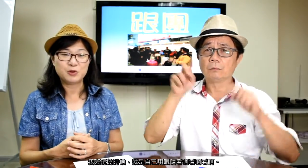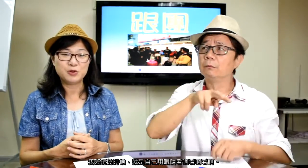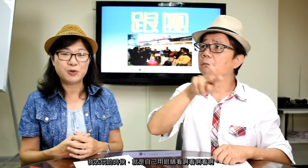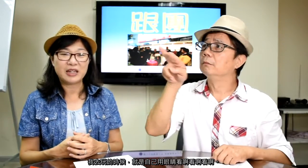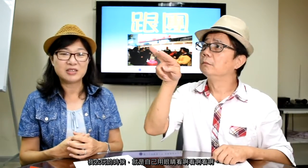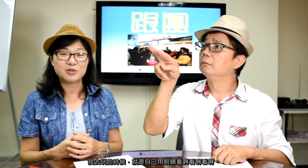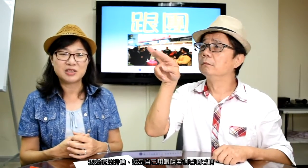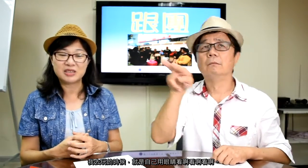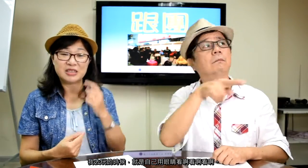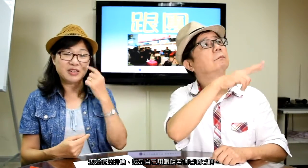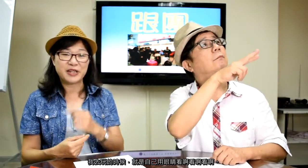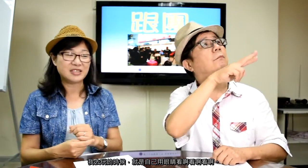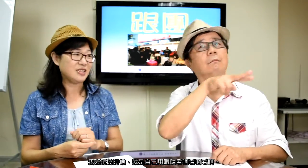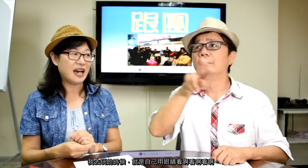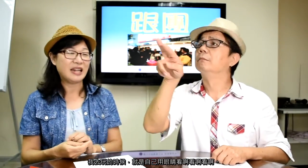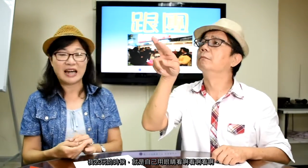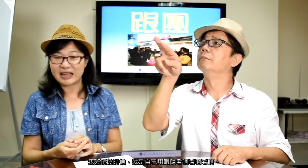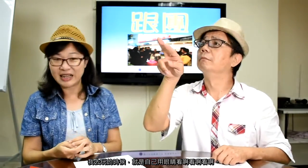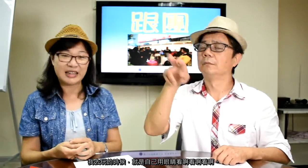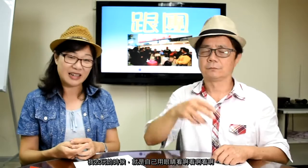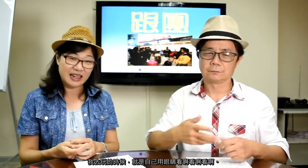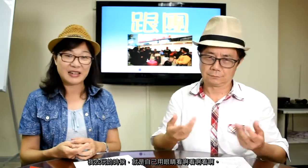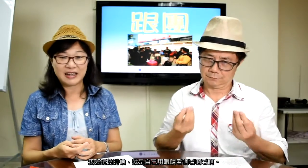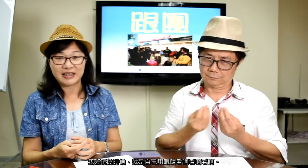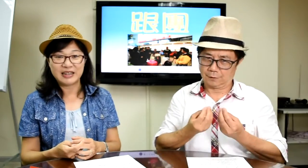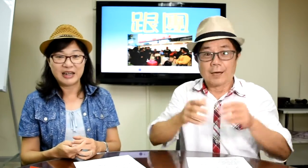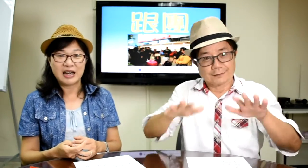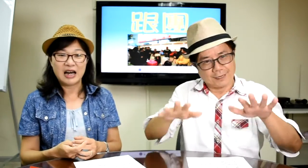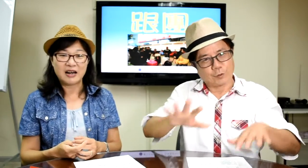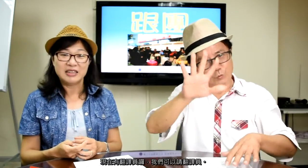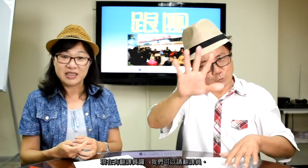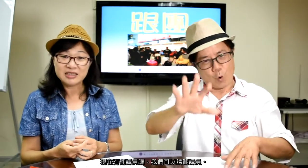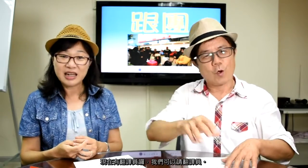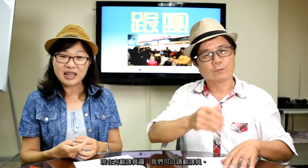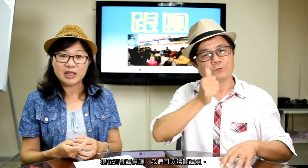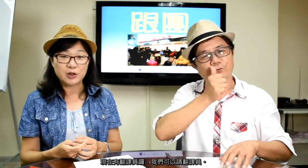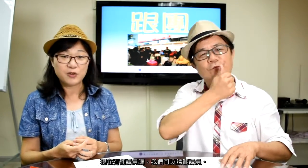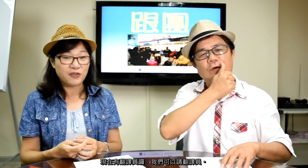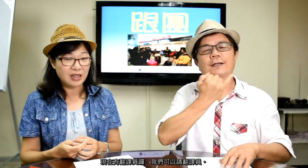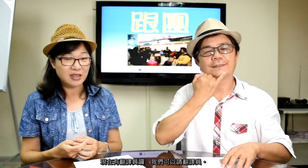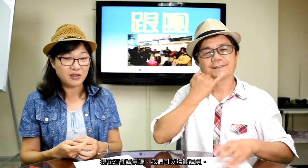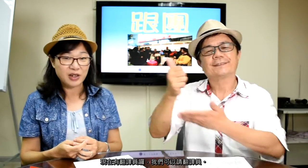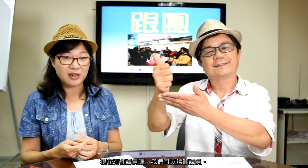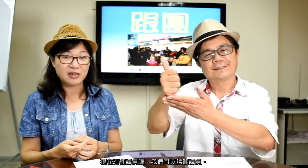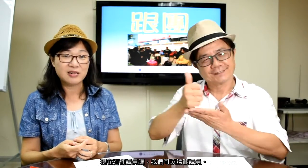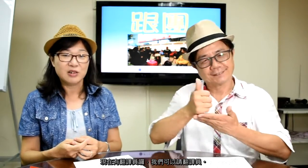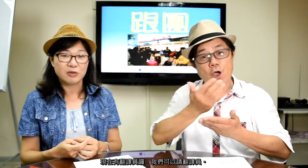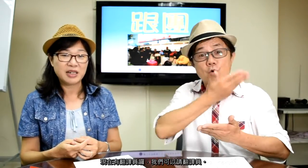去玩的时候，就是自己用眼睛看啊，看啊，看啊。现在有翻译员咯，我们可